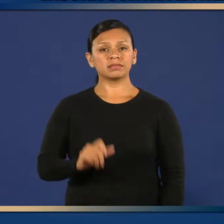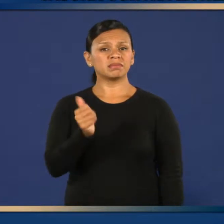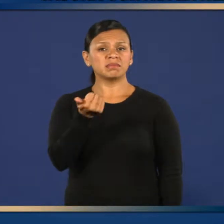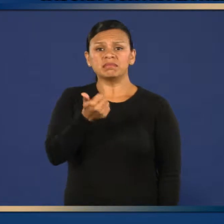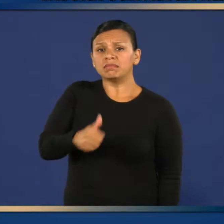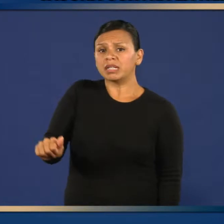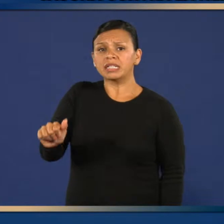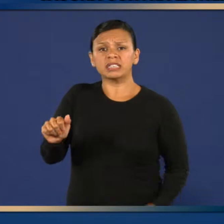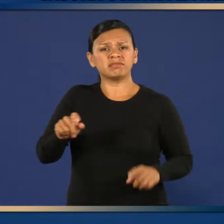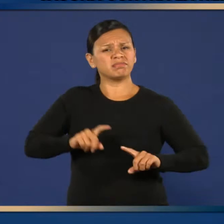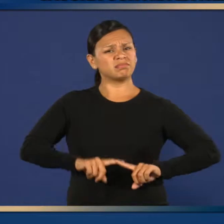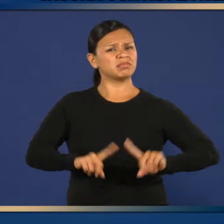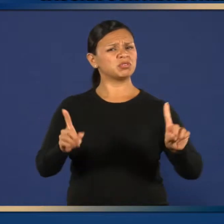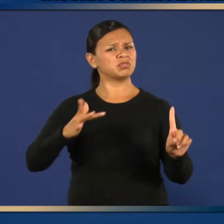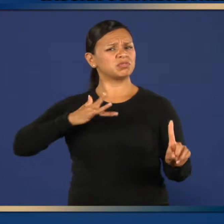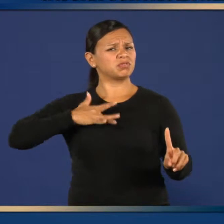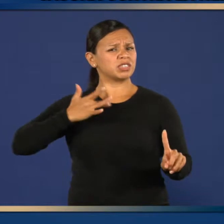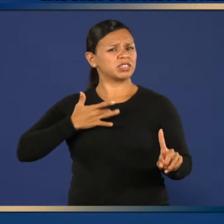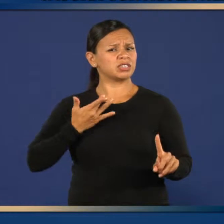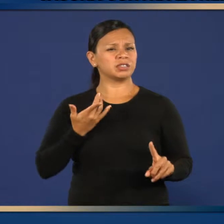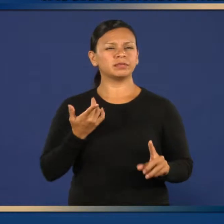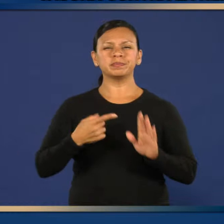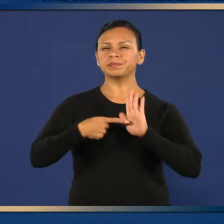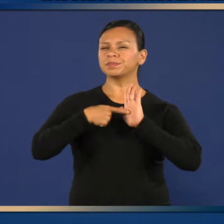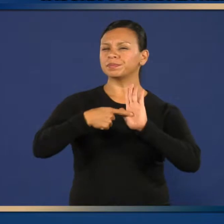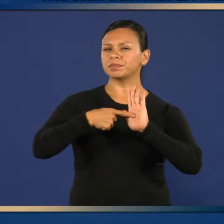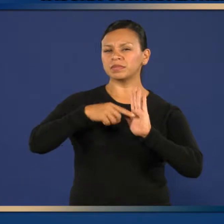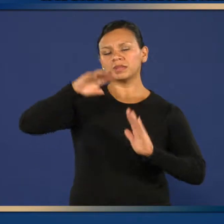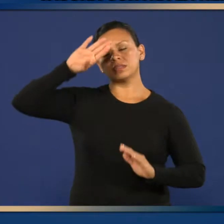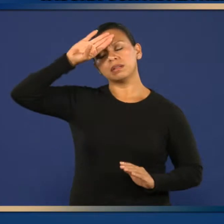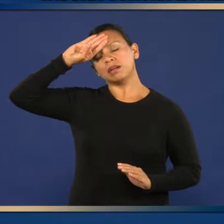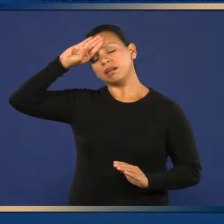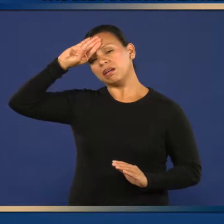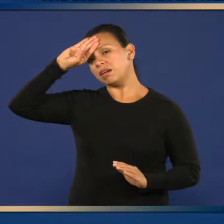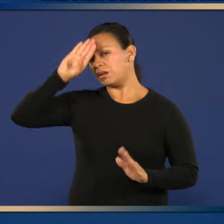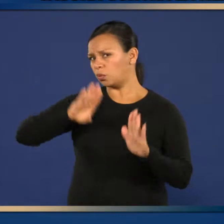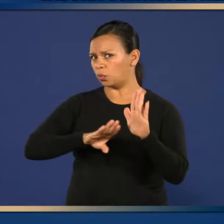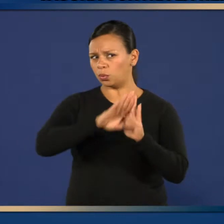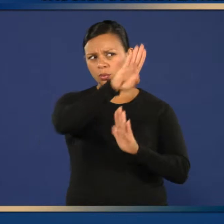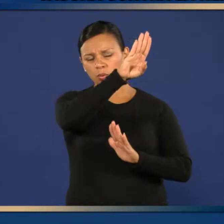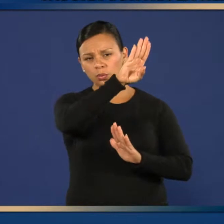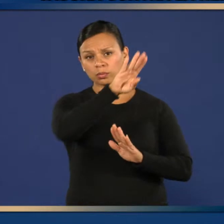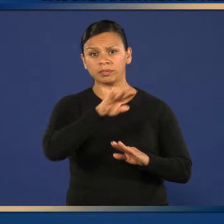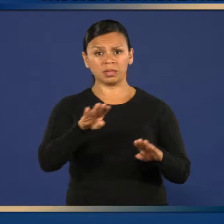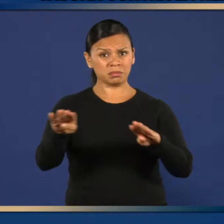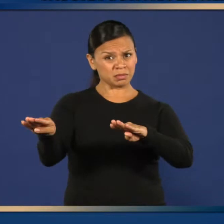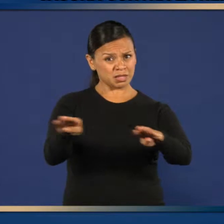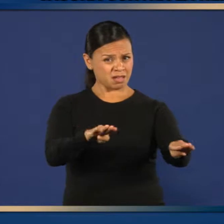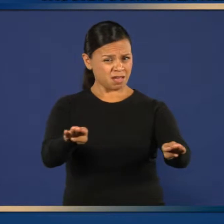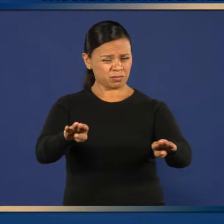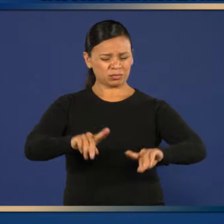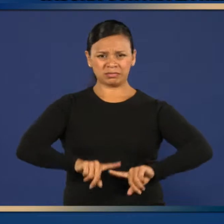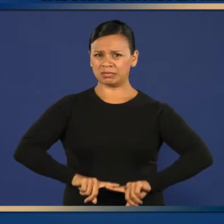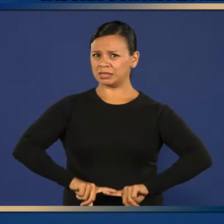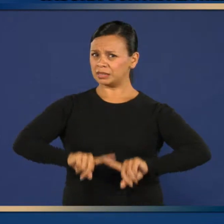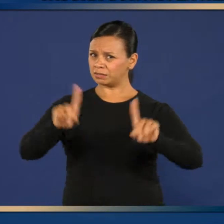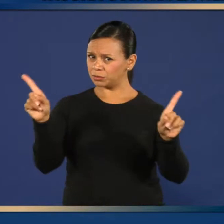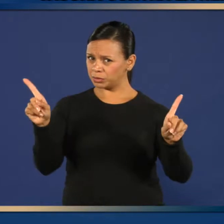cualquier cosa fuera de lo común como fiebre alta o cambios en el comportamiento